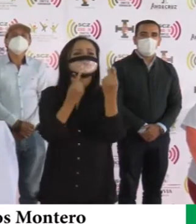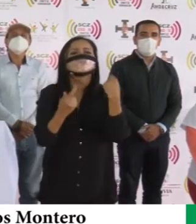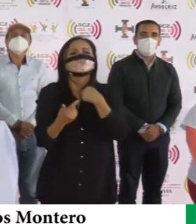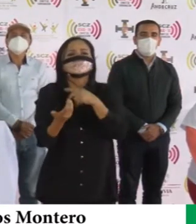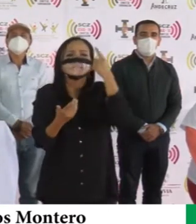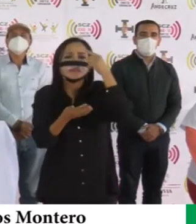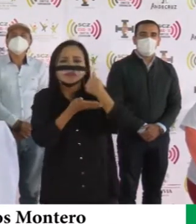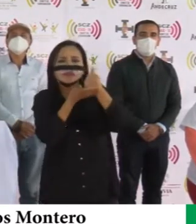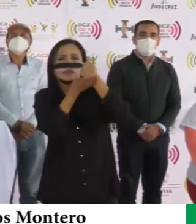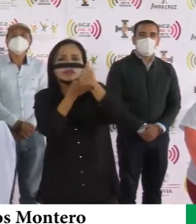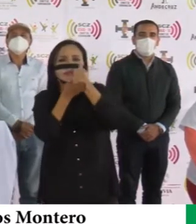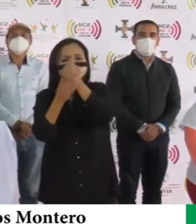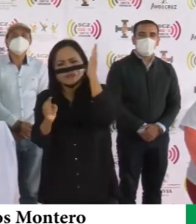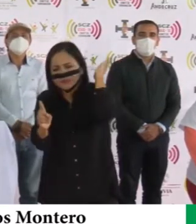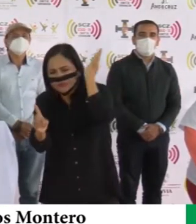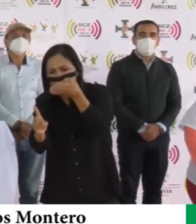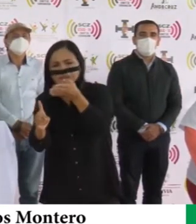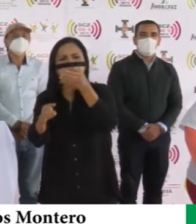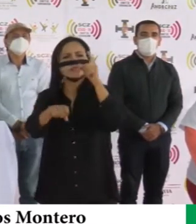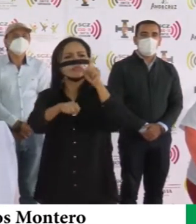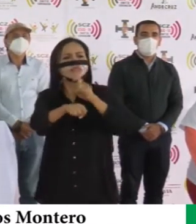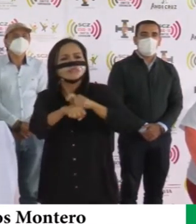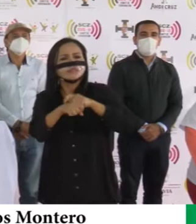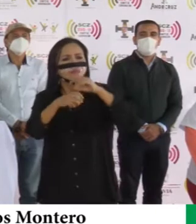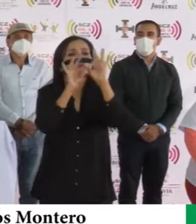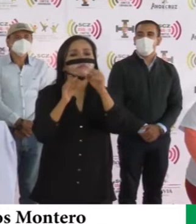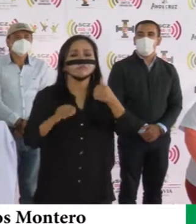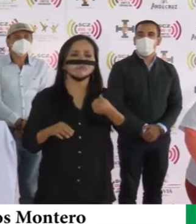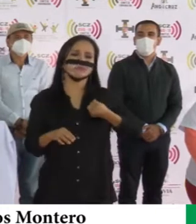para ayudar netamente en esta época de la